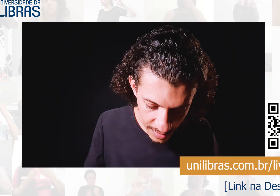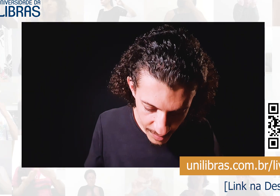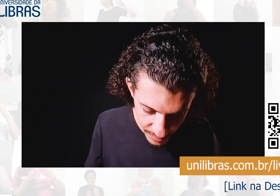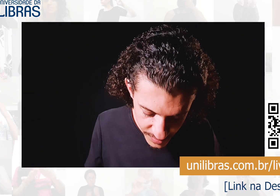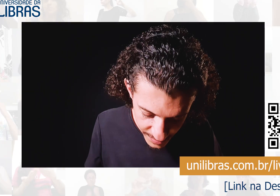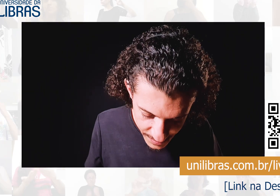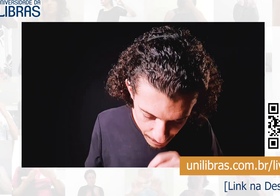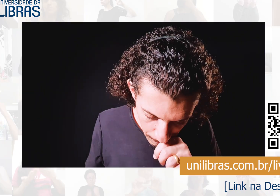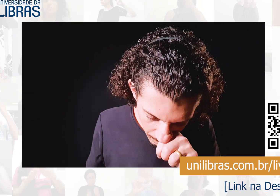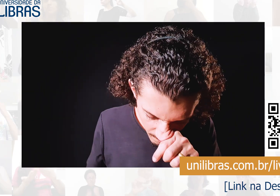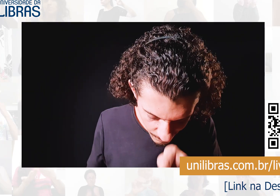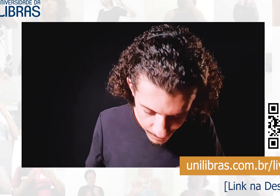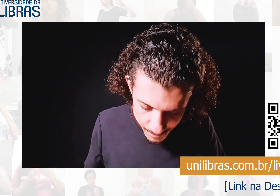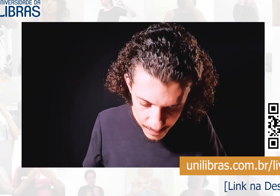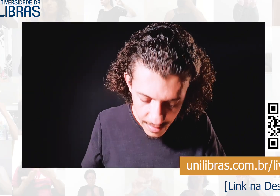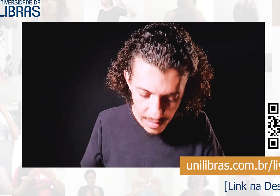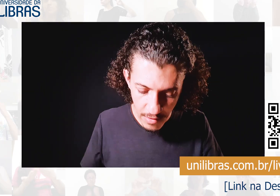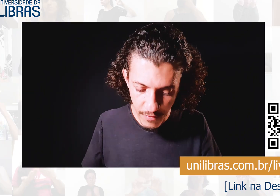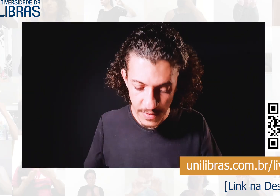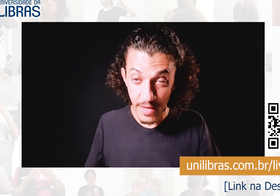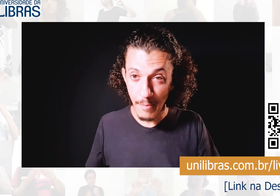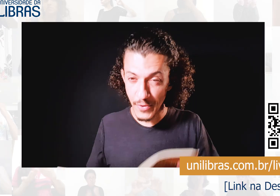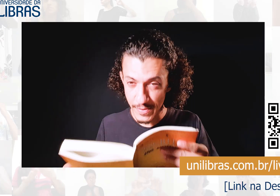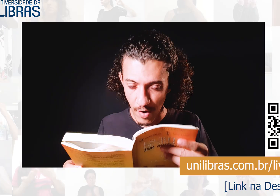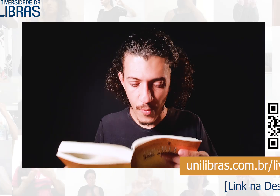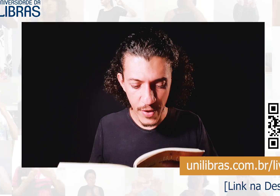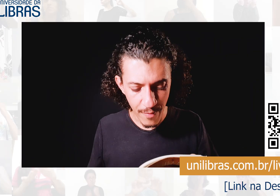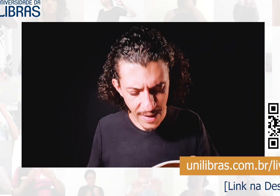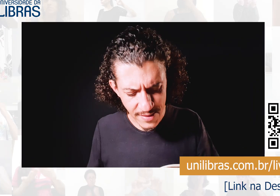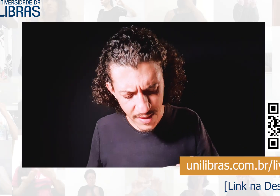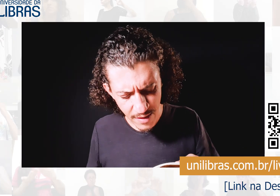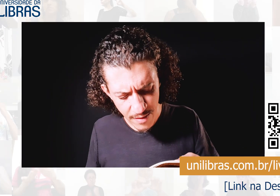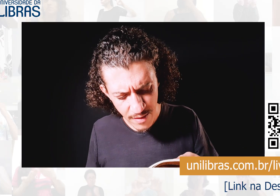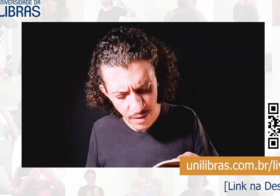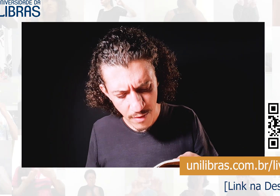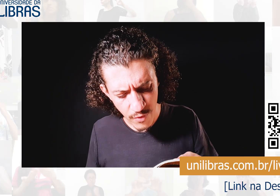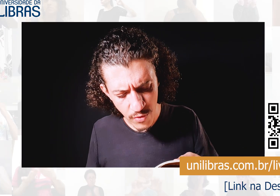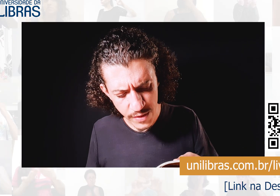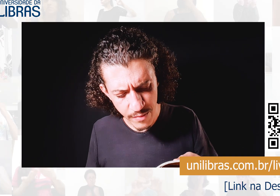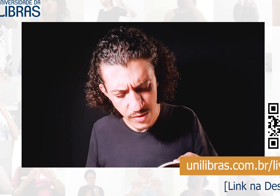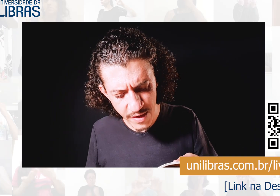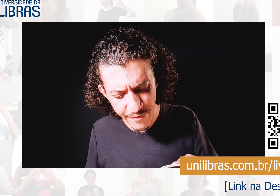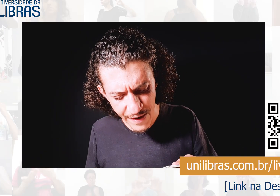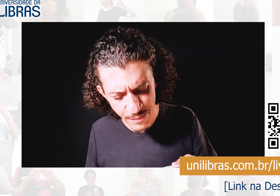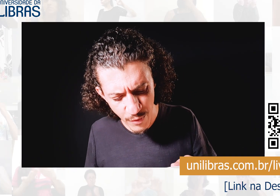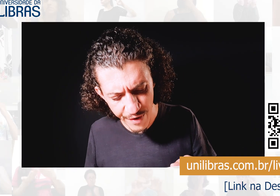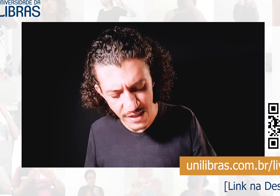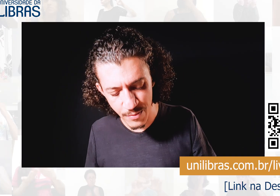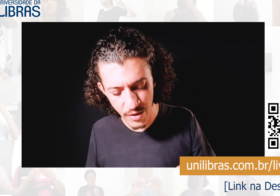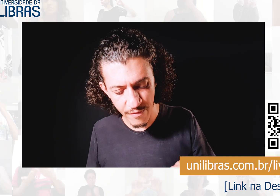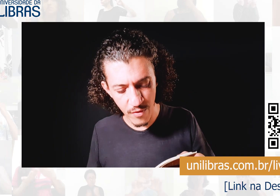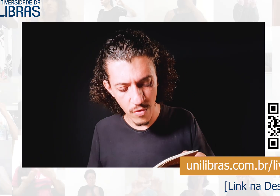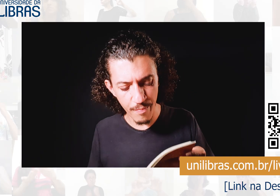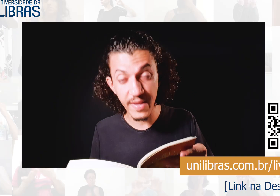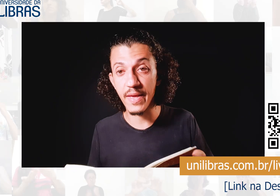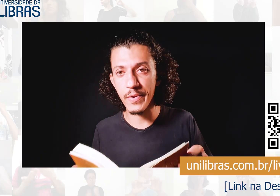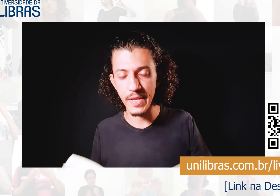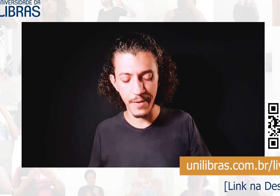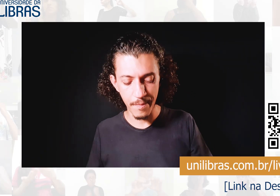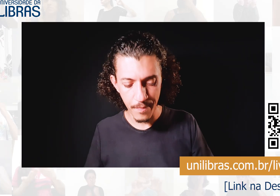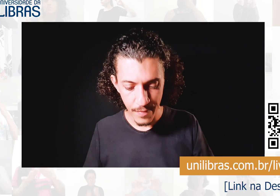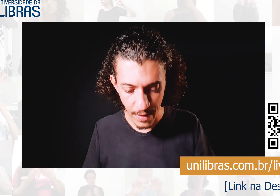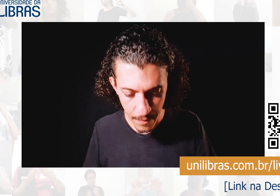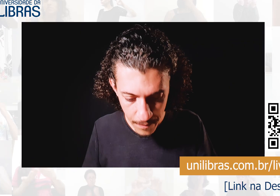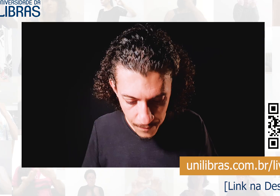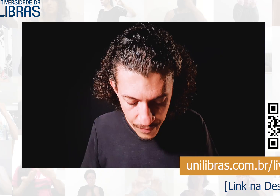eu vou ler aqui para vocês. Eu vou ter que aproximar um pouquinho mais aqui. Eu não vou conseguir mostrar frase por frase, porque ficou pequeno